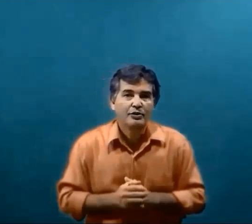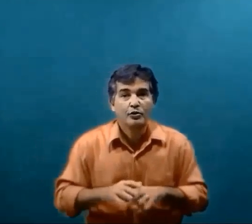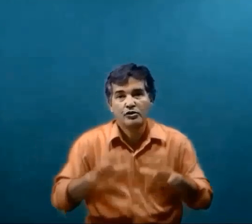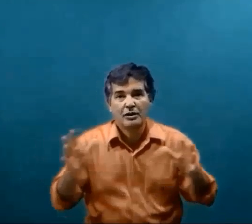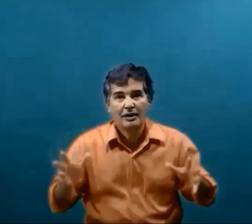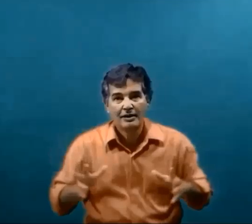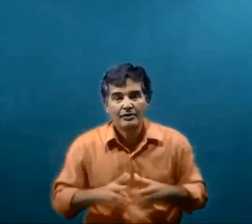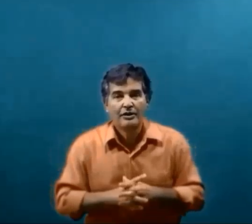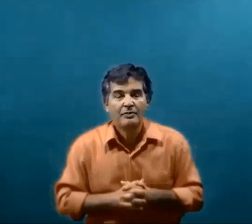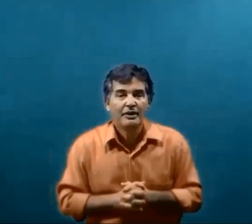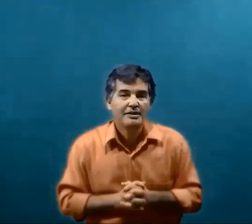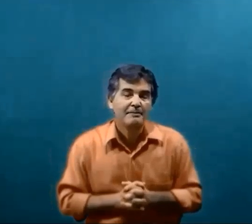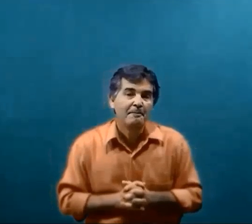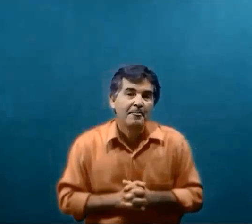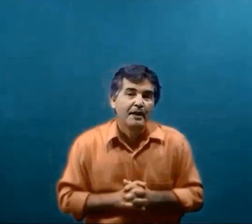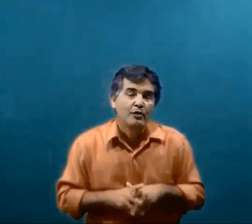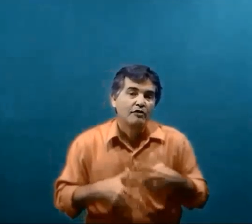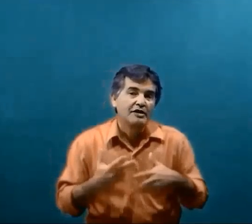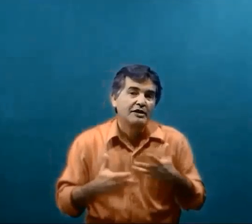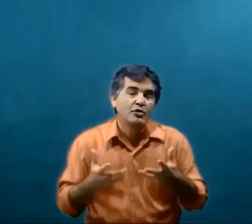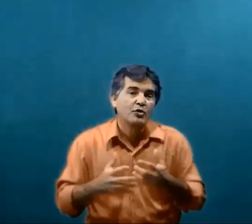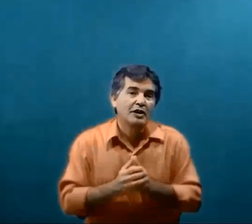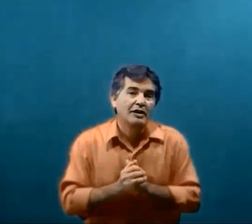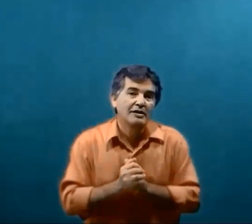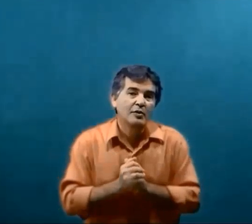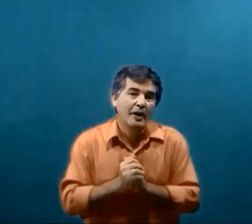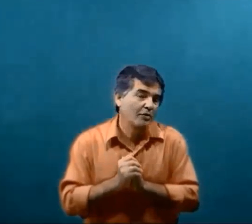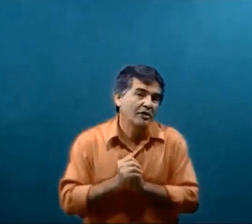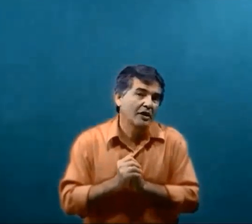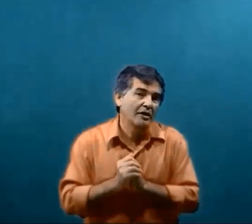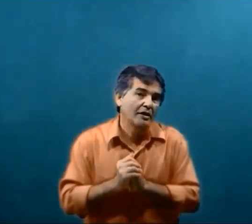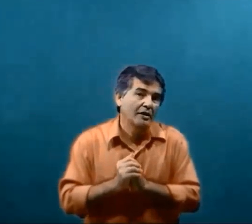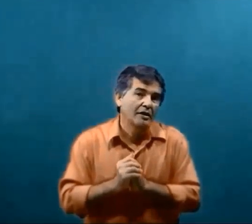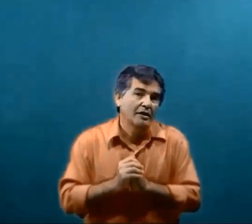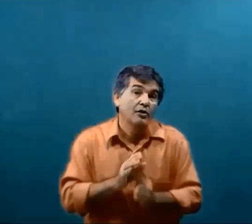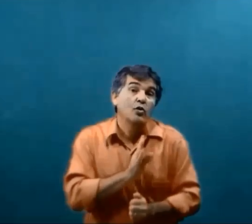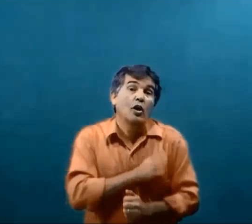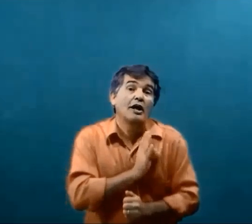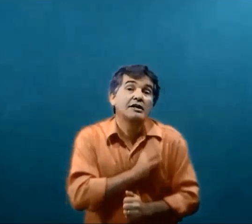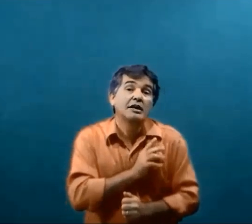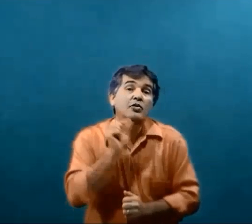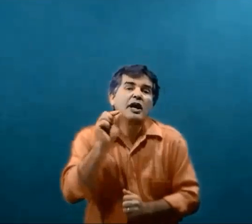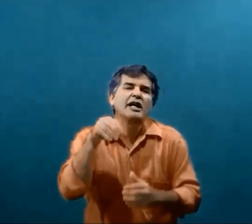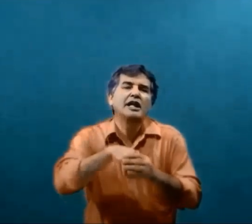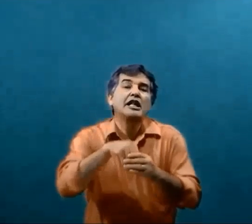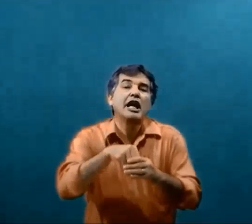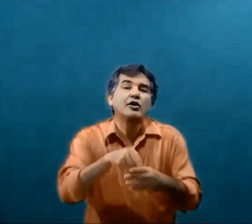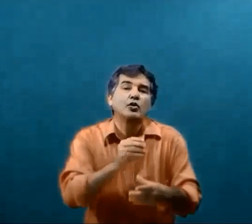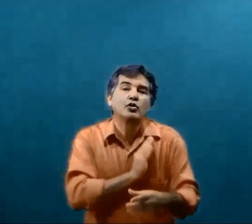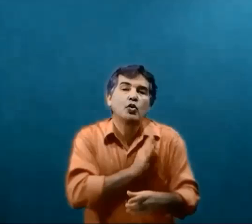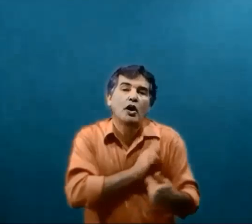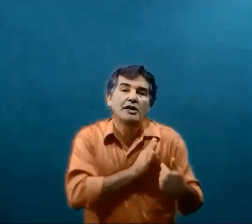todos trabalhando na empresa. Conversando com eles, eu perguntei, no coração, o que é que tem dentro do